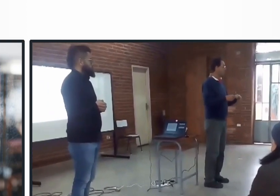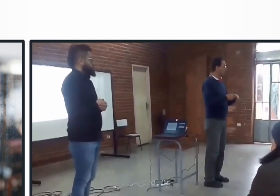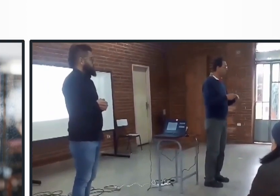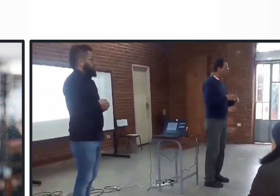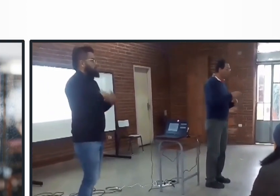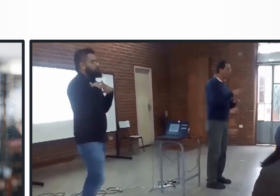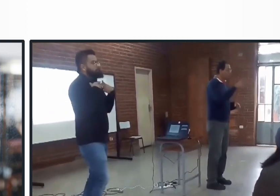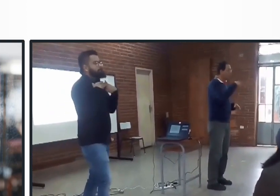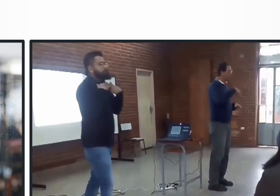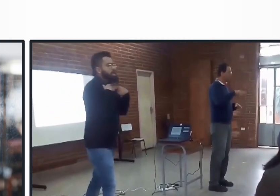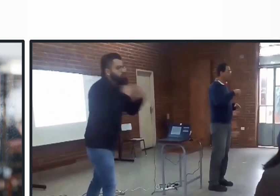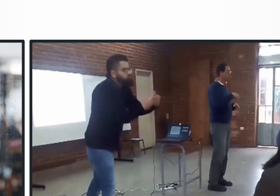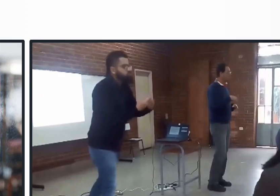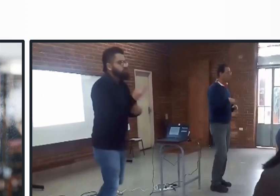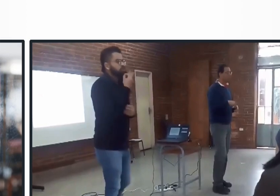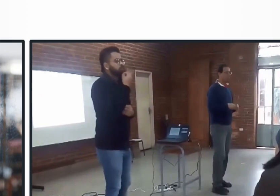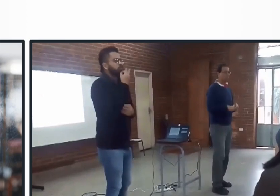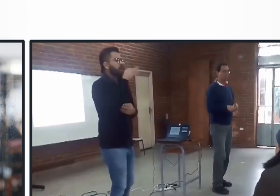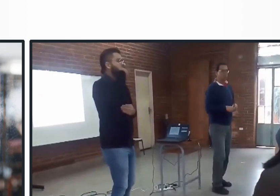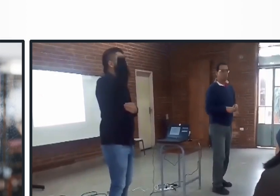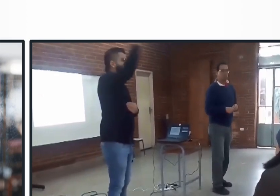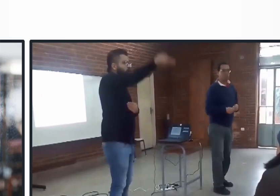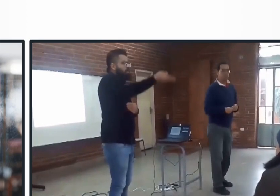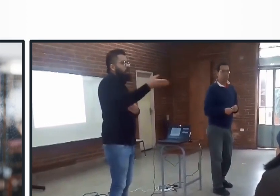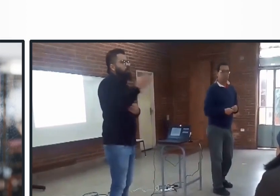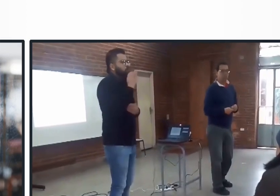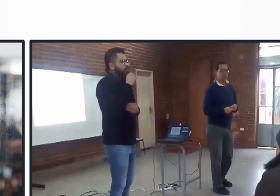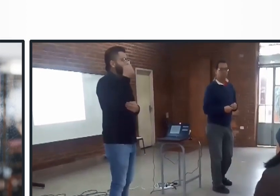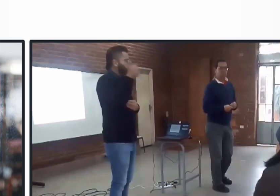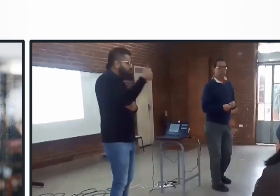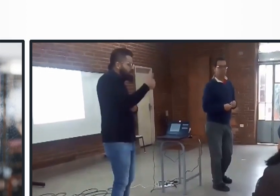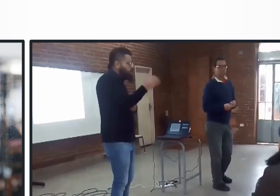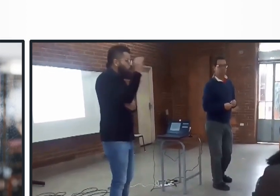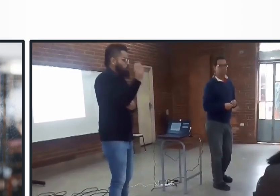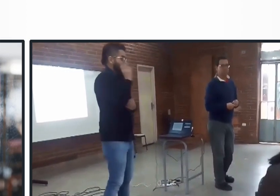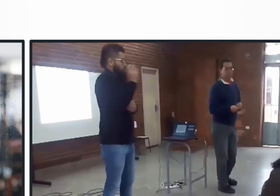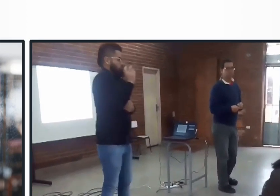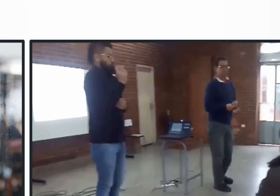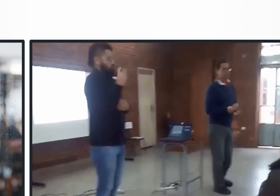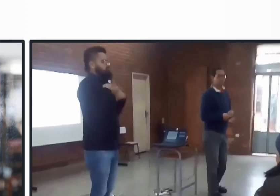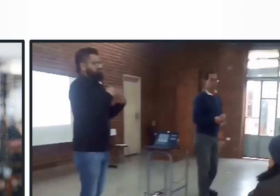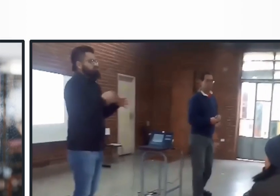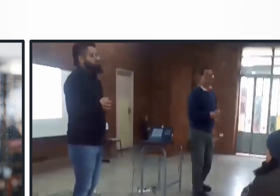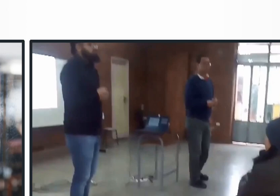por su nombre. Por eso es muy importante la identidad. Ellos quieren ser